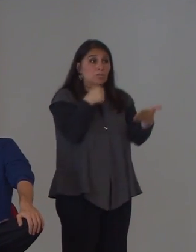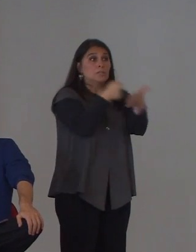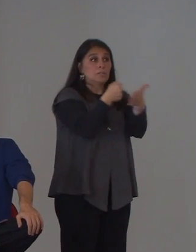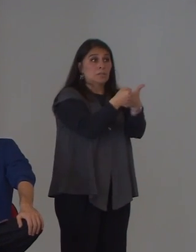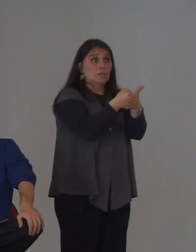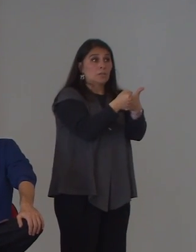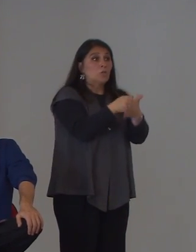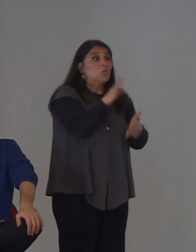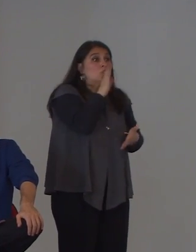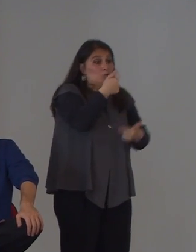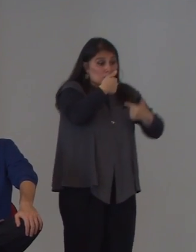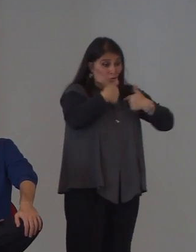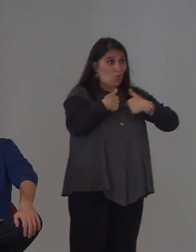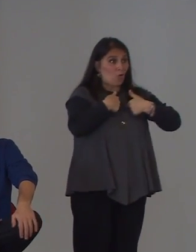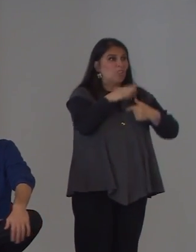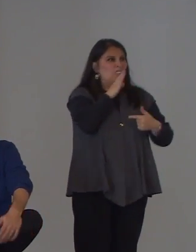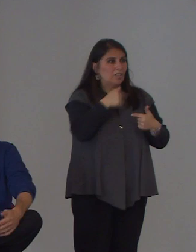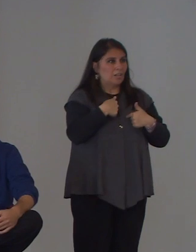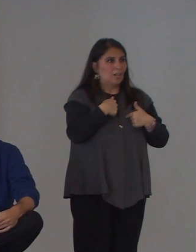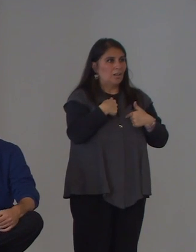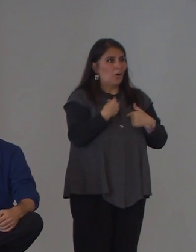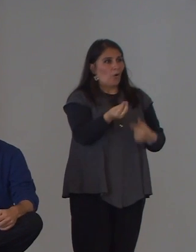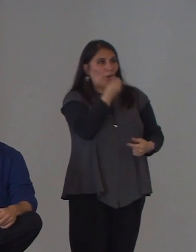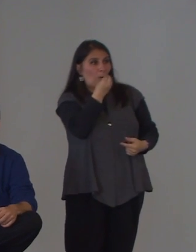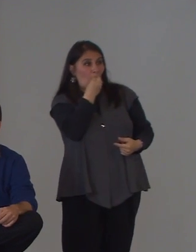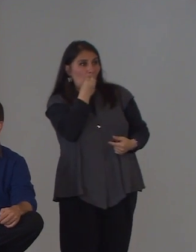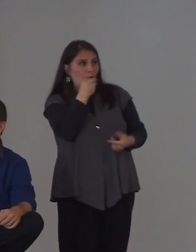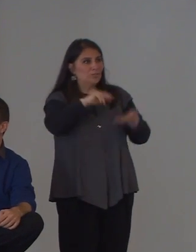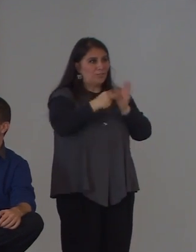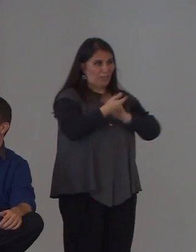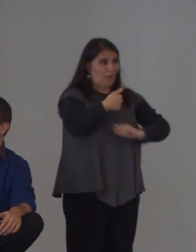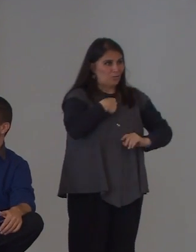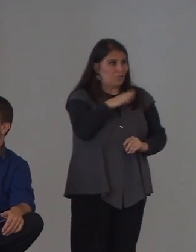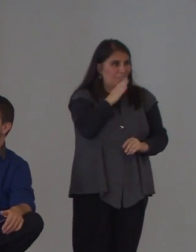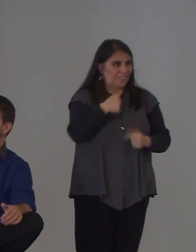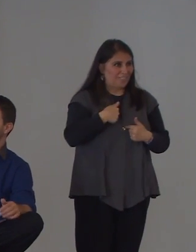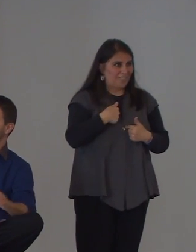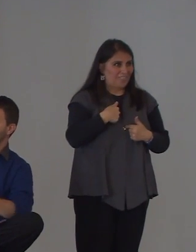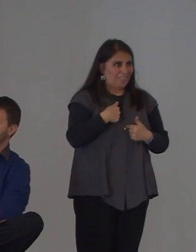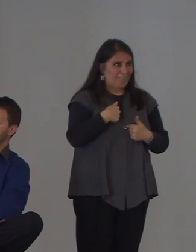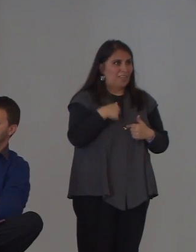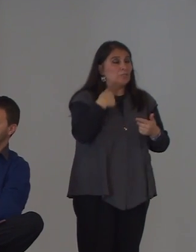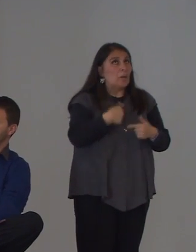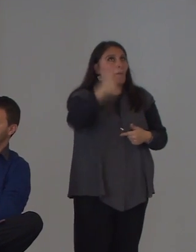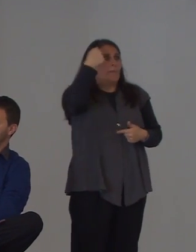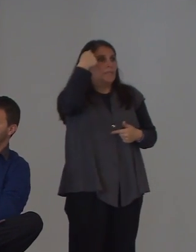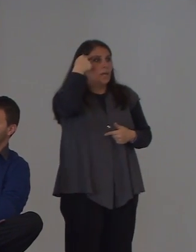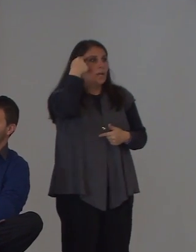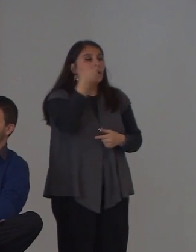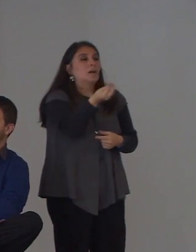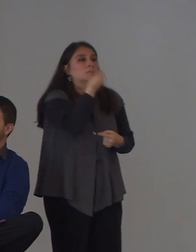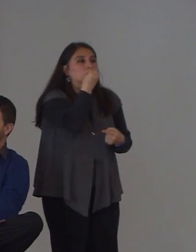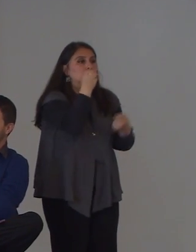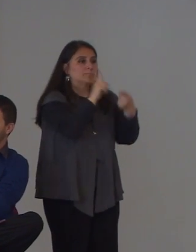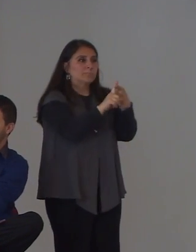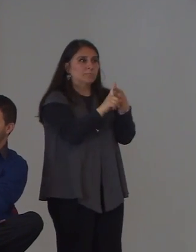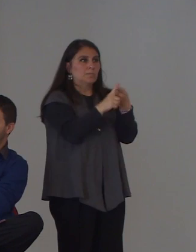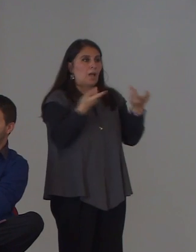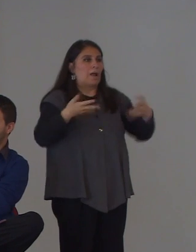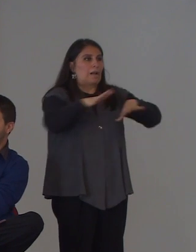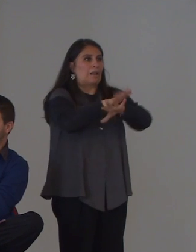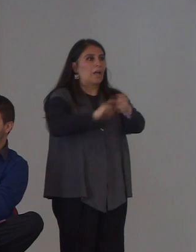lo que comemos y empezar, digamos, a trabajar alrededor de todo el tema de alimentación, lo que está toda la red